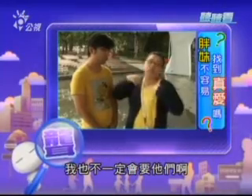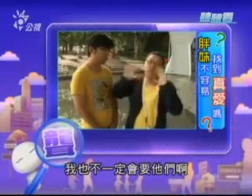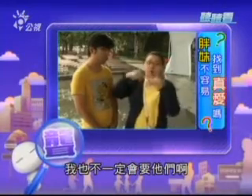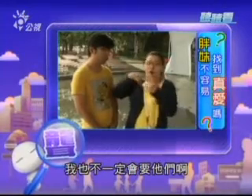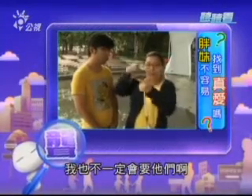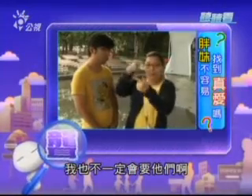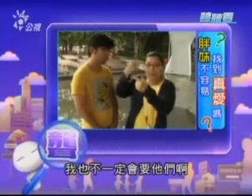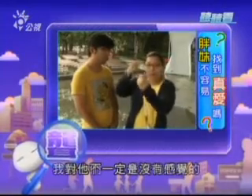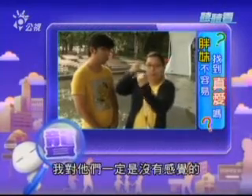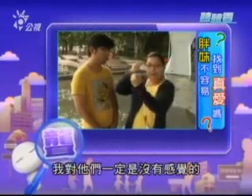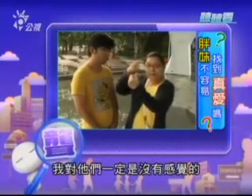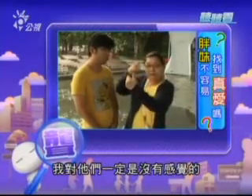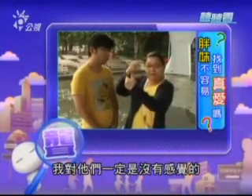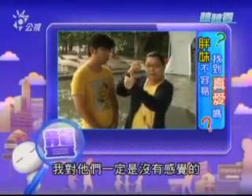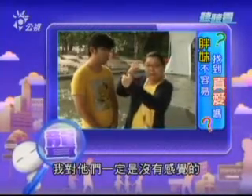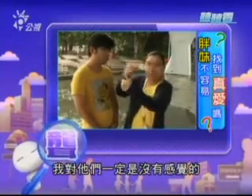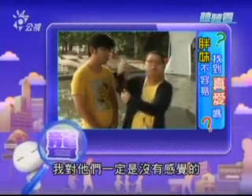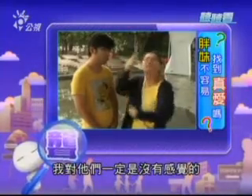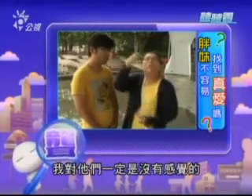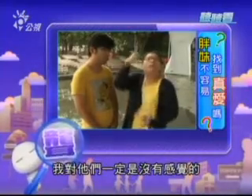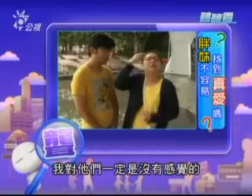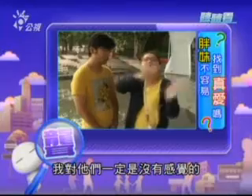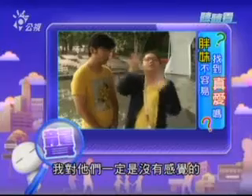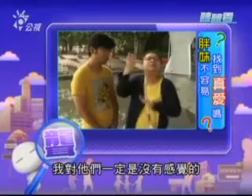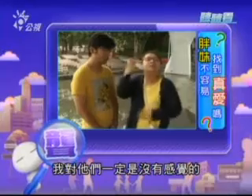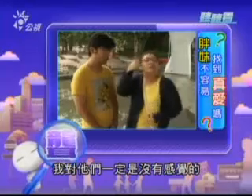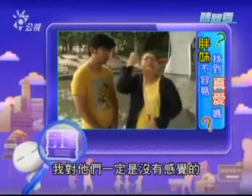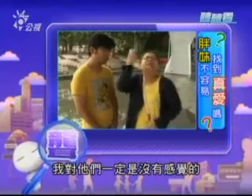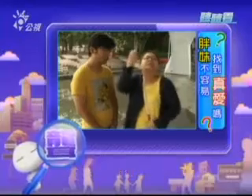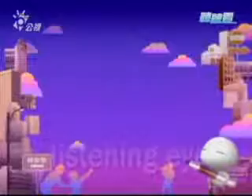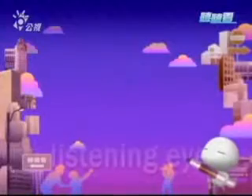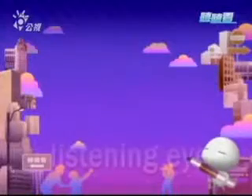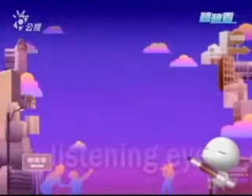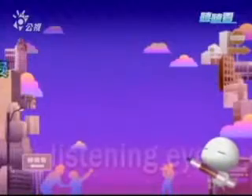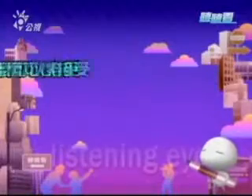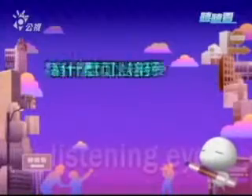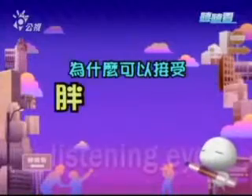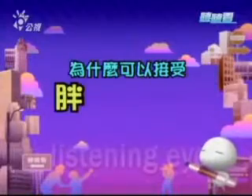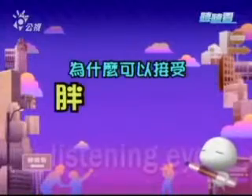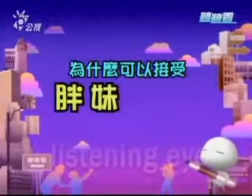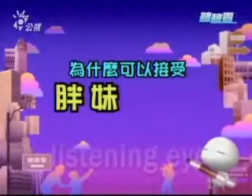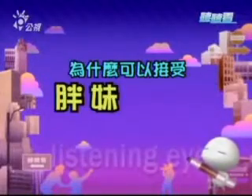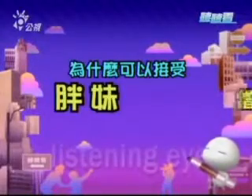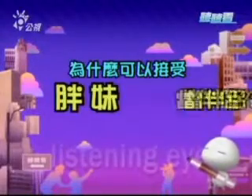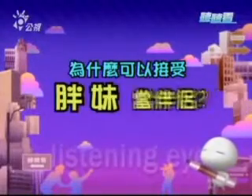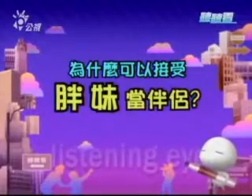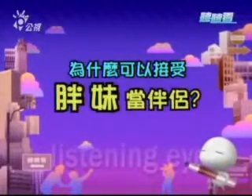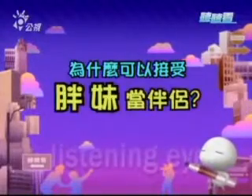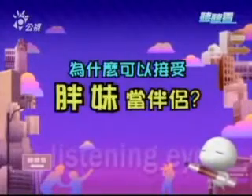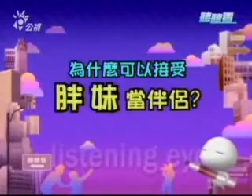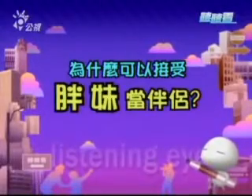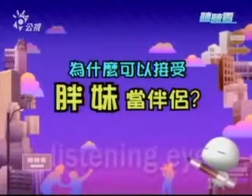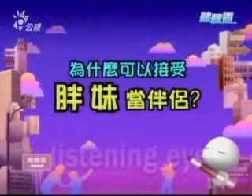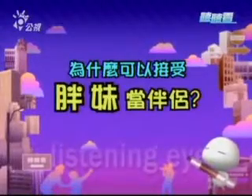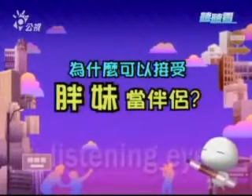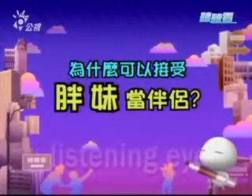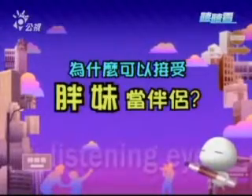们呢。我对他们一定是没有感觉的。为什么可以接受胖妹当伴侣呢？